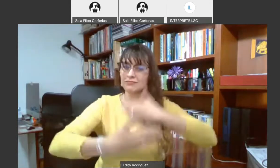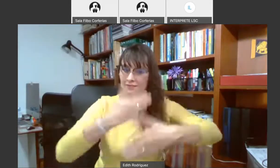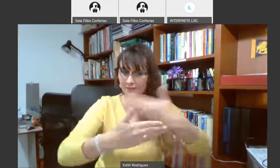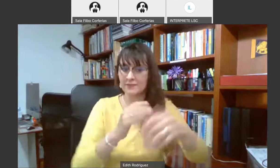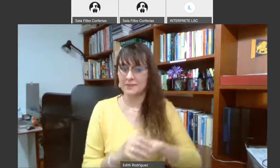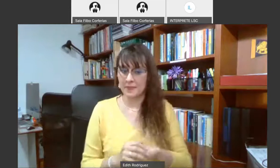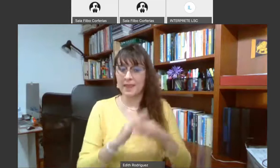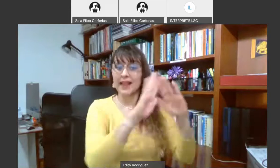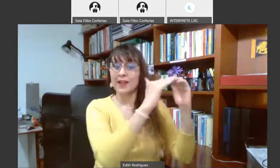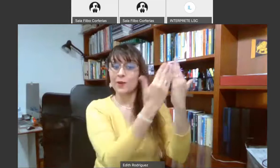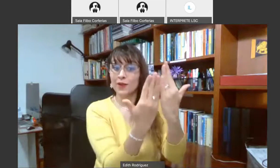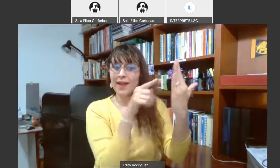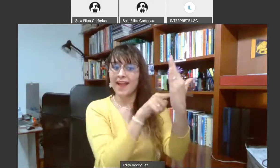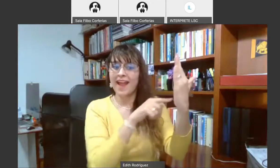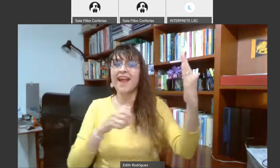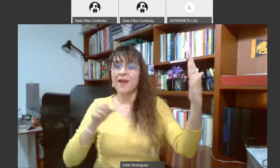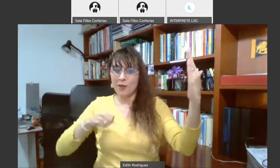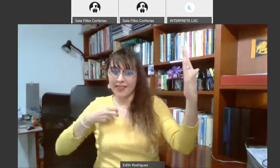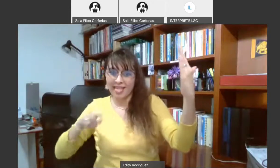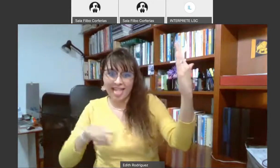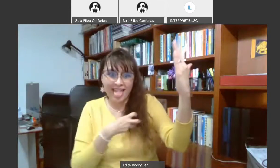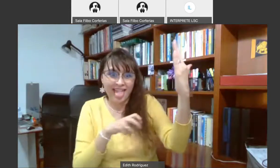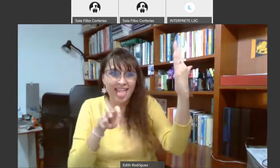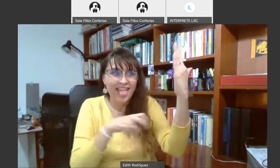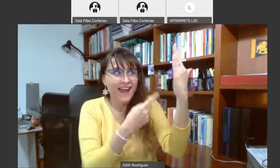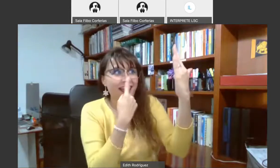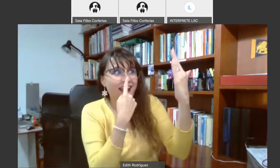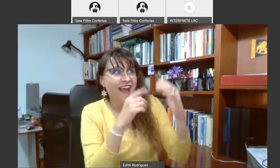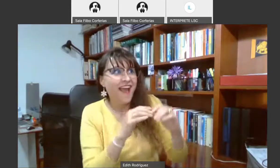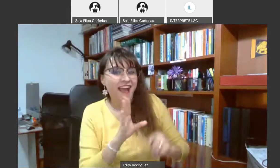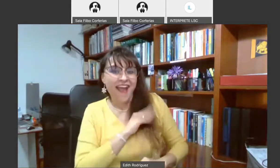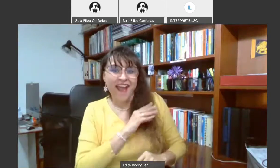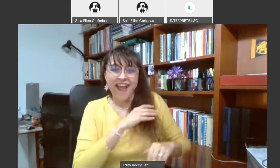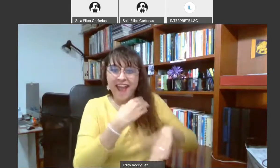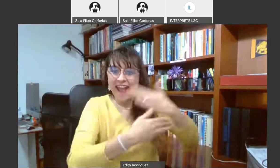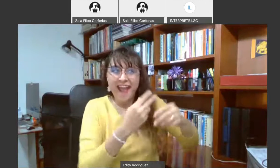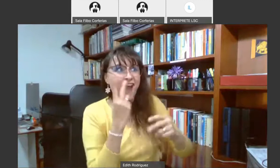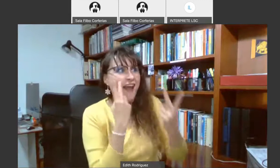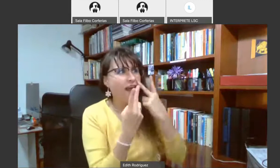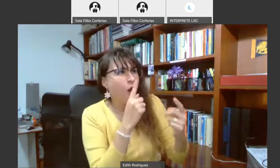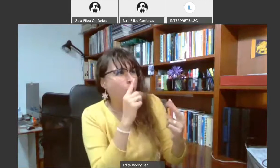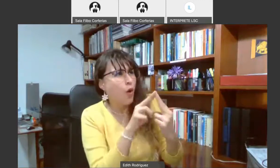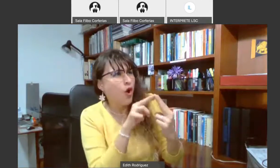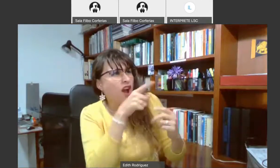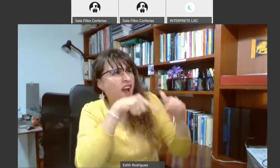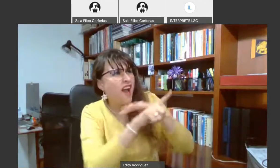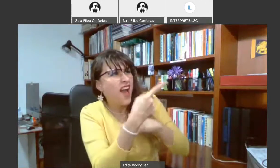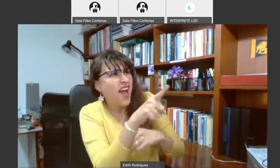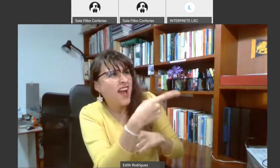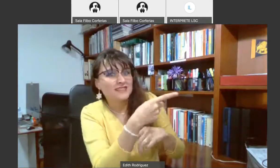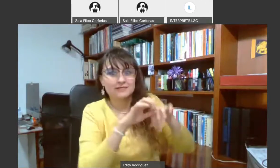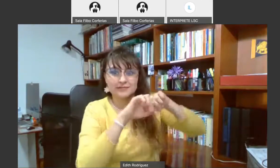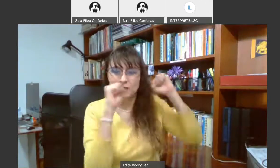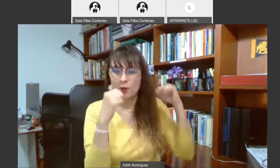forma paralela. ¿Qué les sirve para poder dar toda esta construcción de la persona y poder entrar a todo este mundo